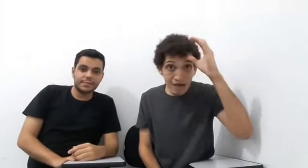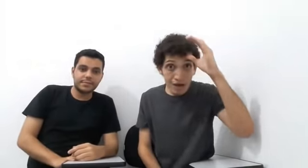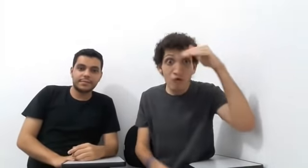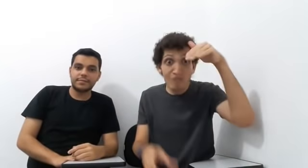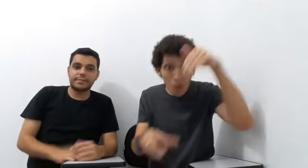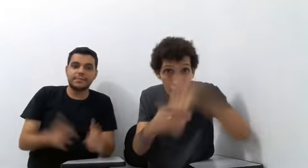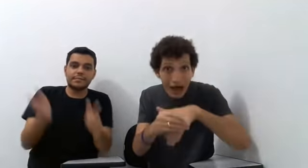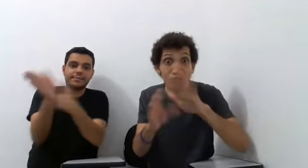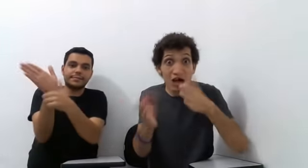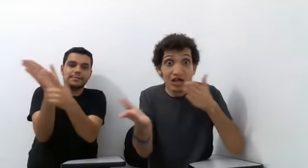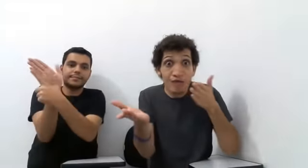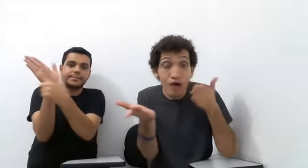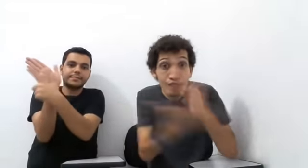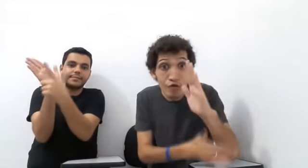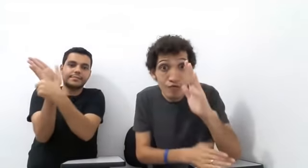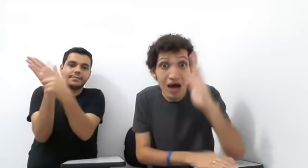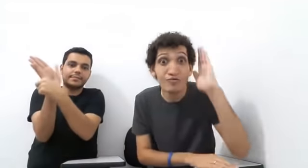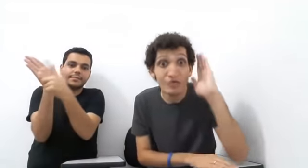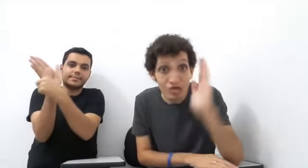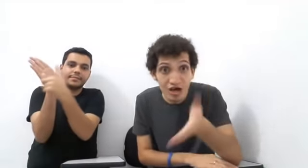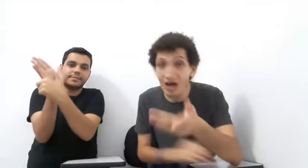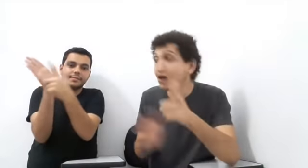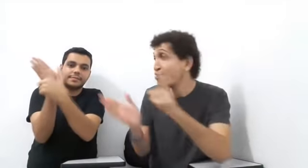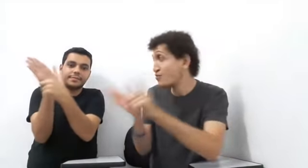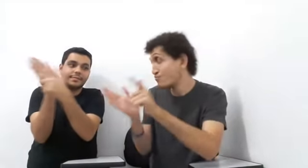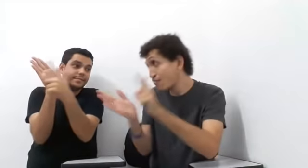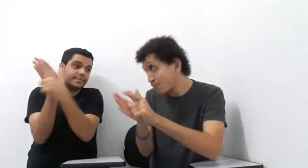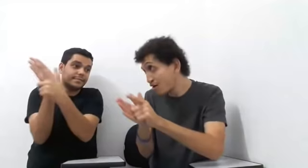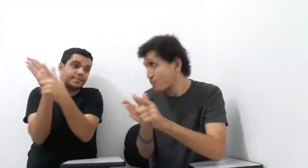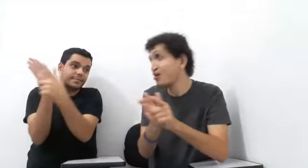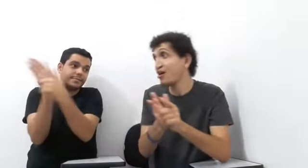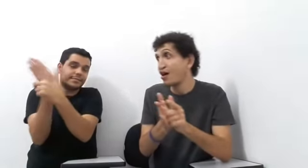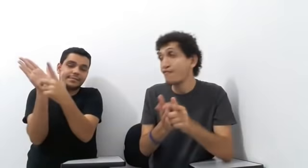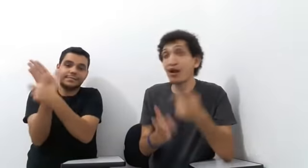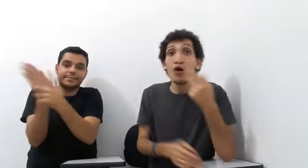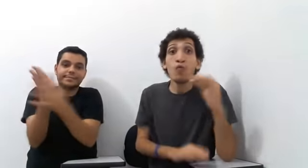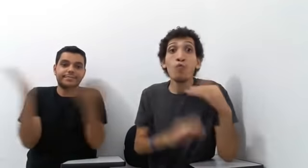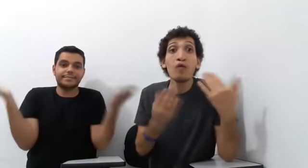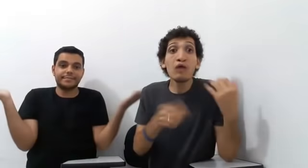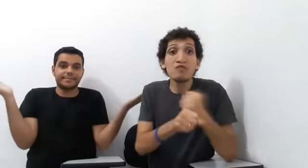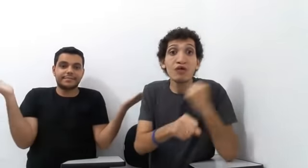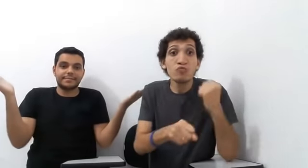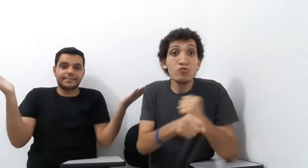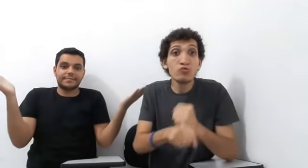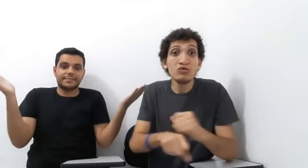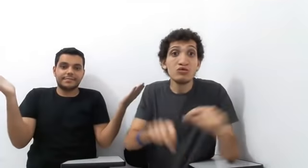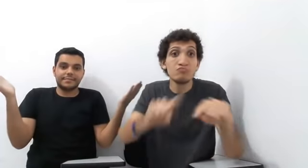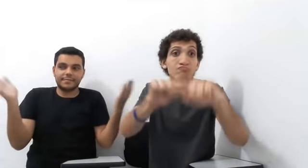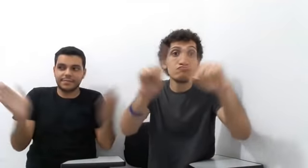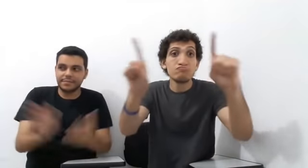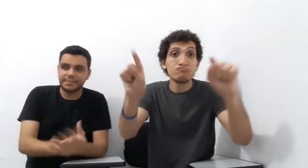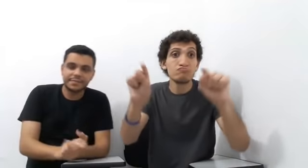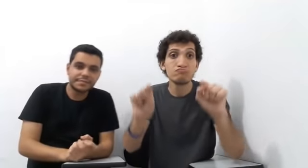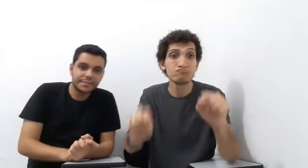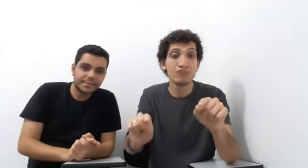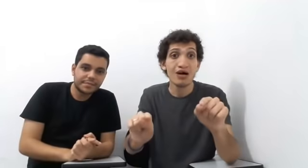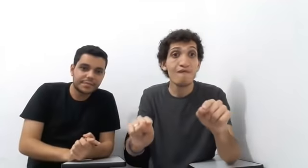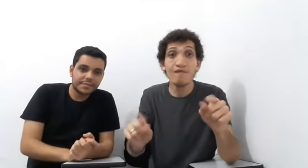foi votado, já foi aprovado já no papel, né? Quando que vai construir? Esse